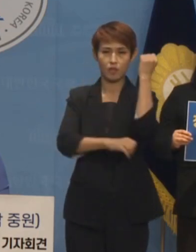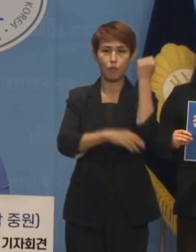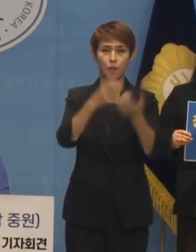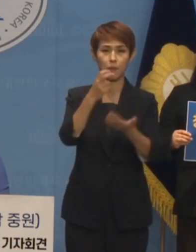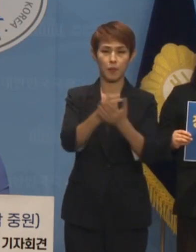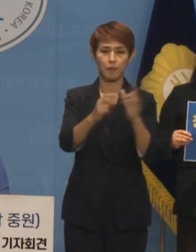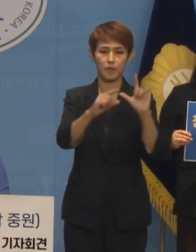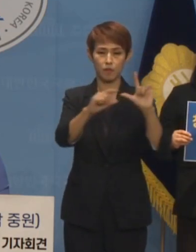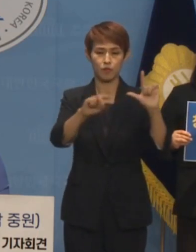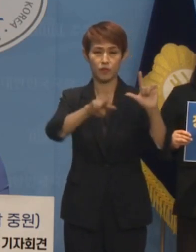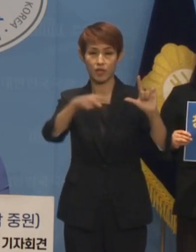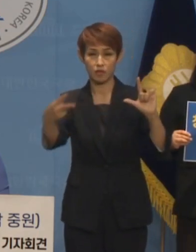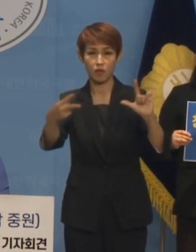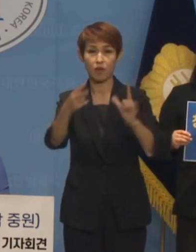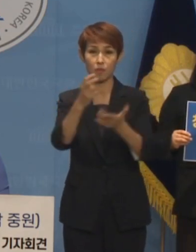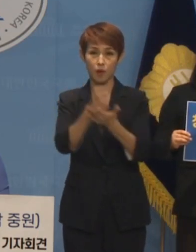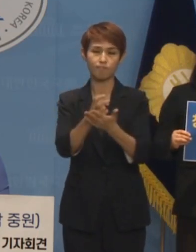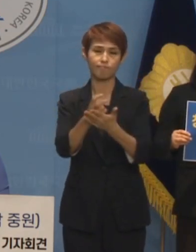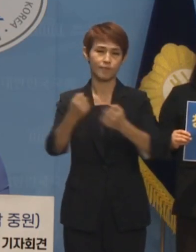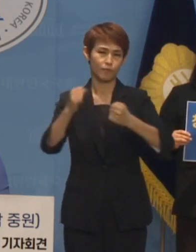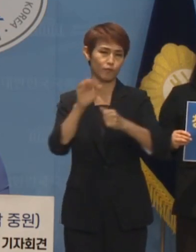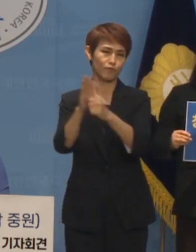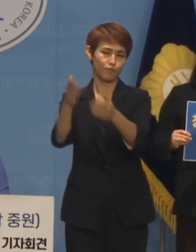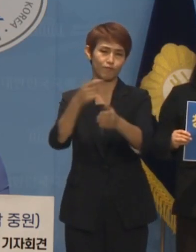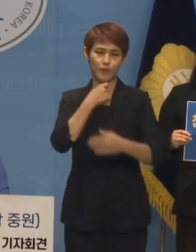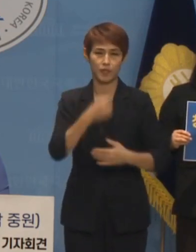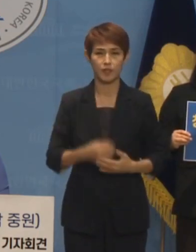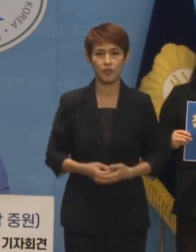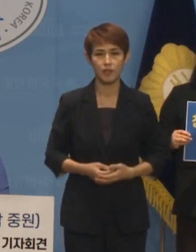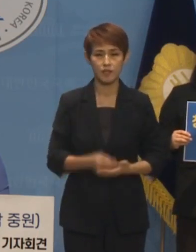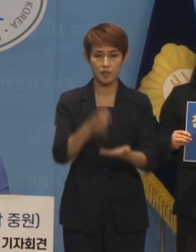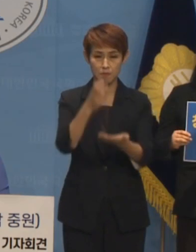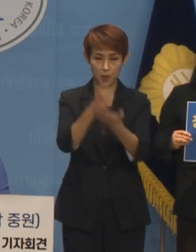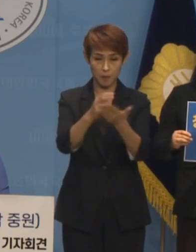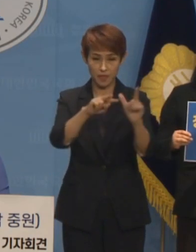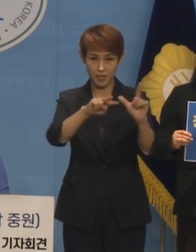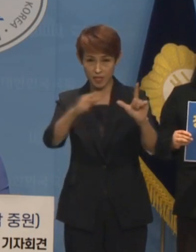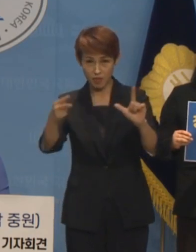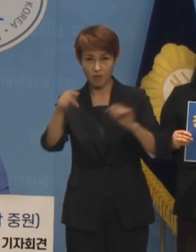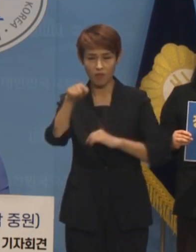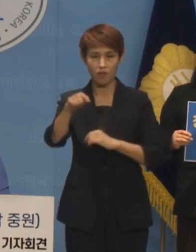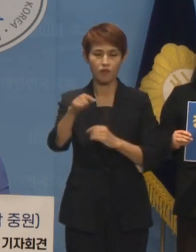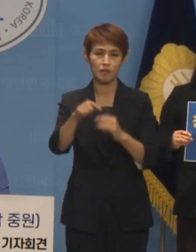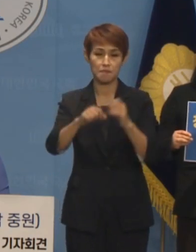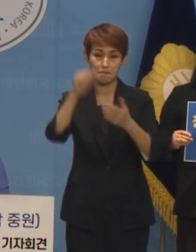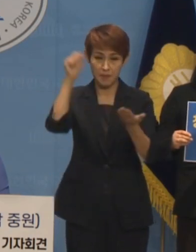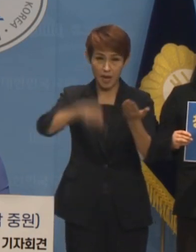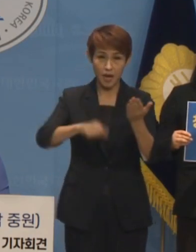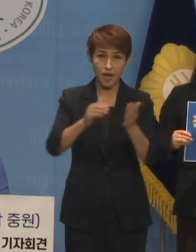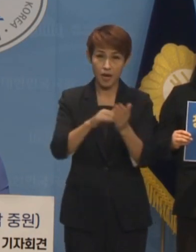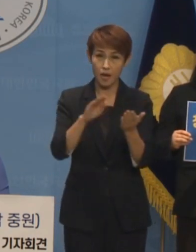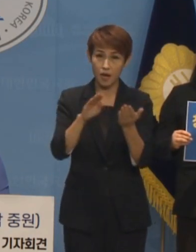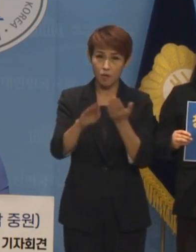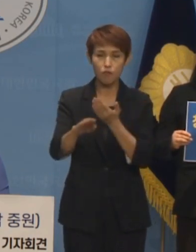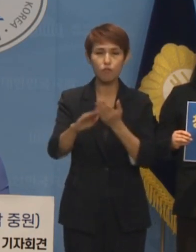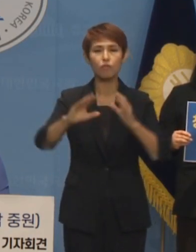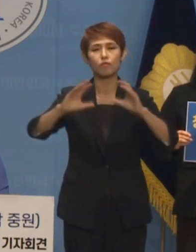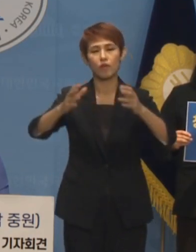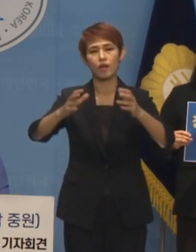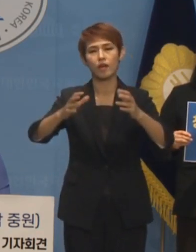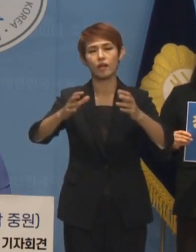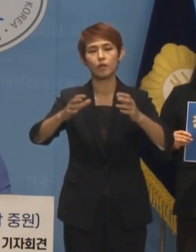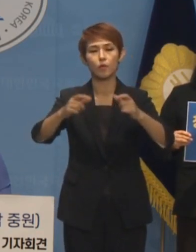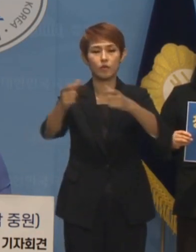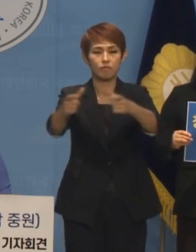일부 개정 법률안을 지지합니다. 본 개정 법률안이 통과되어 국가와 지방자치단체가